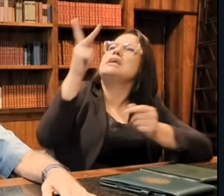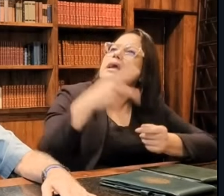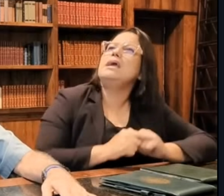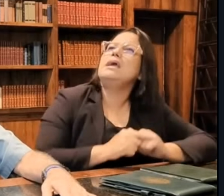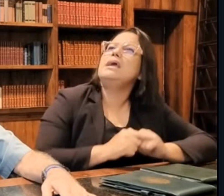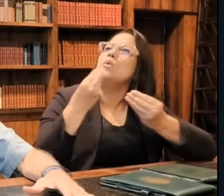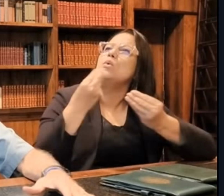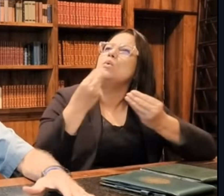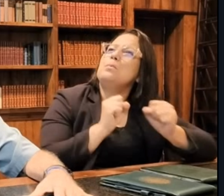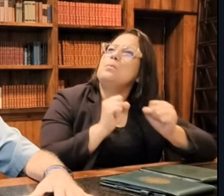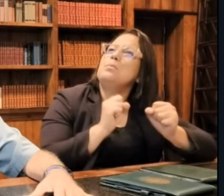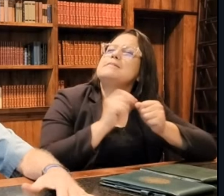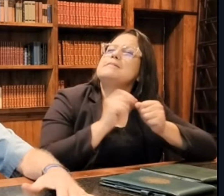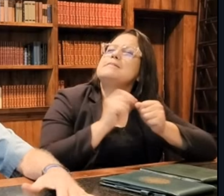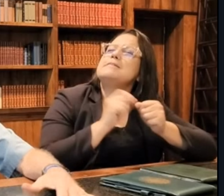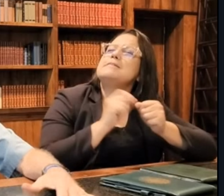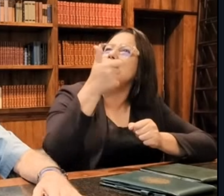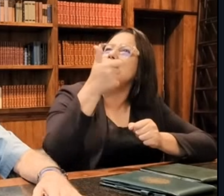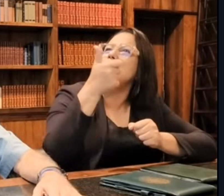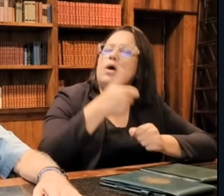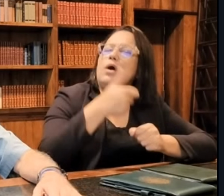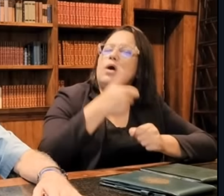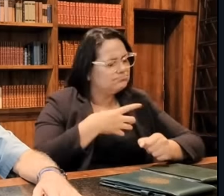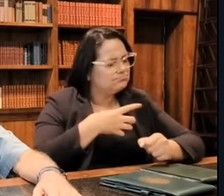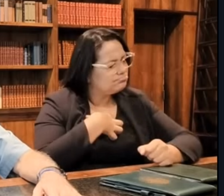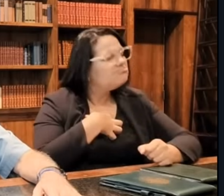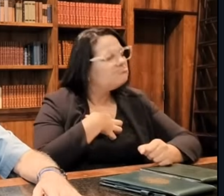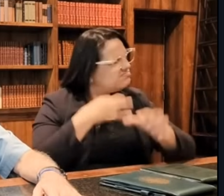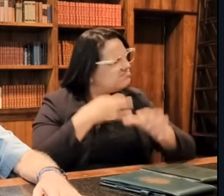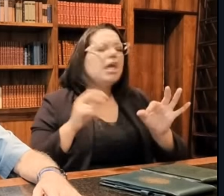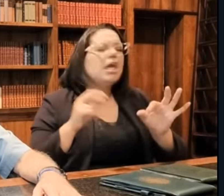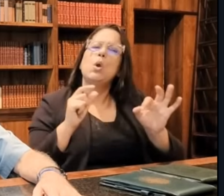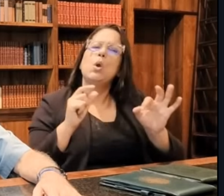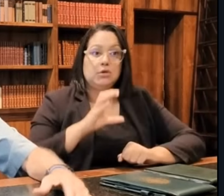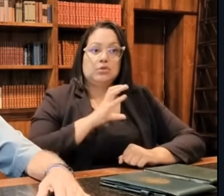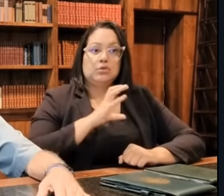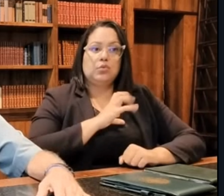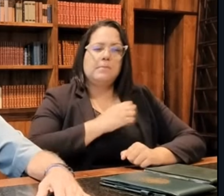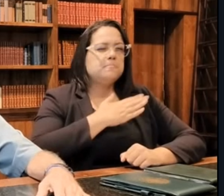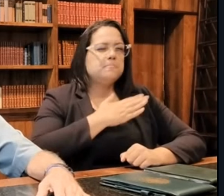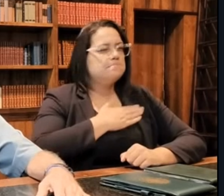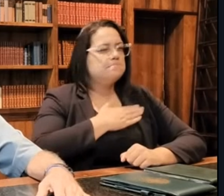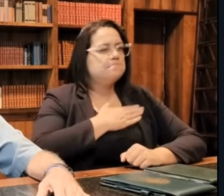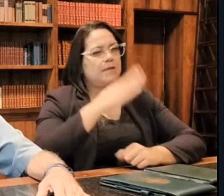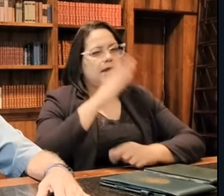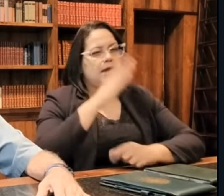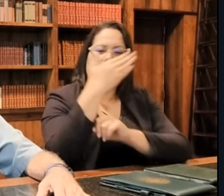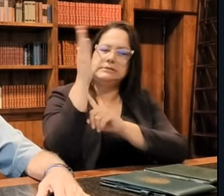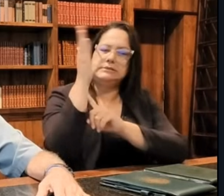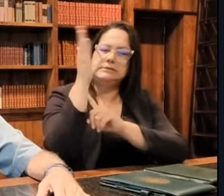canal Jesus Notificou Você. É isso aí, parodianos. Tamo juntos. Fui. Até o próximo vídeo.